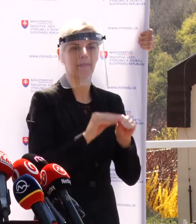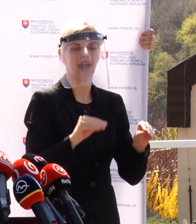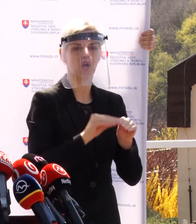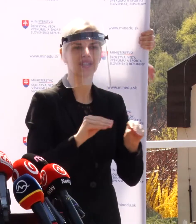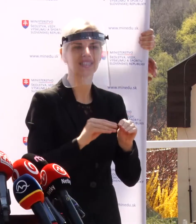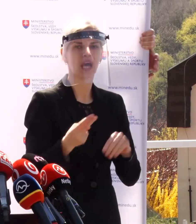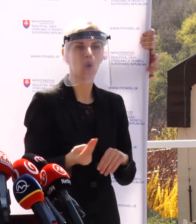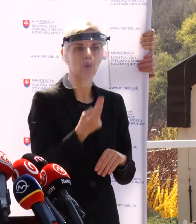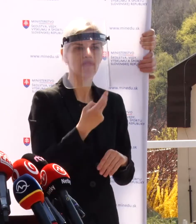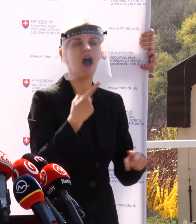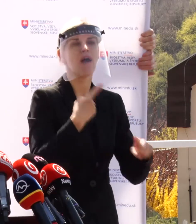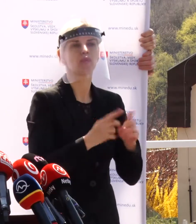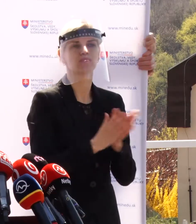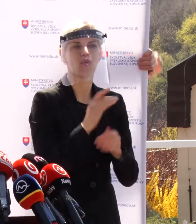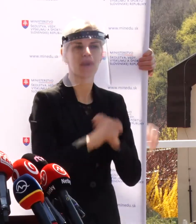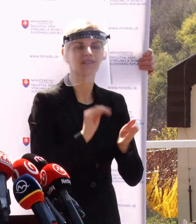mimovládnymi organizáciami.